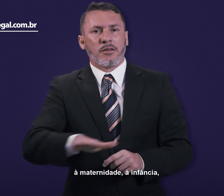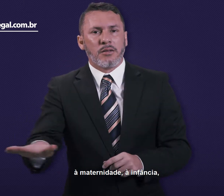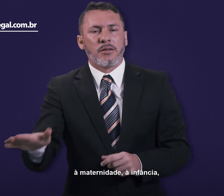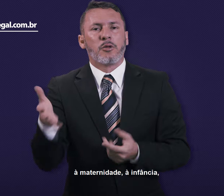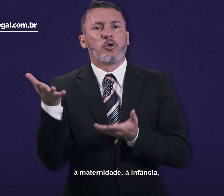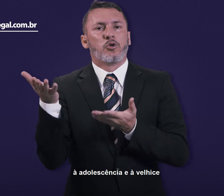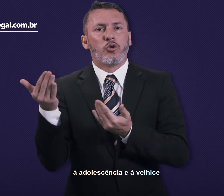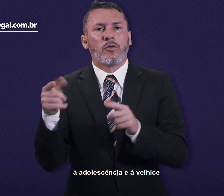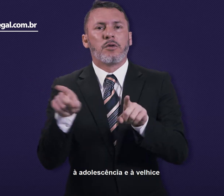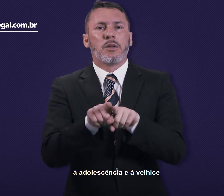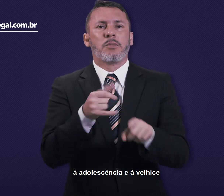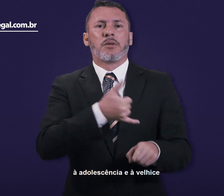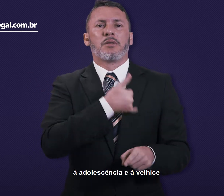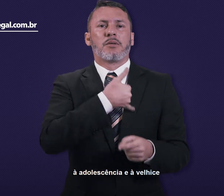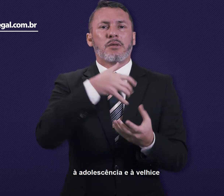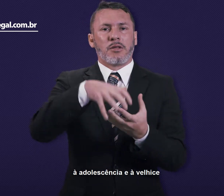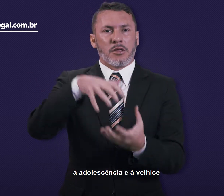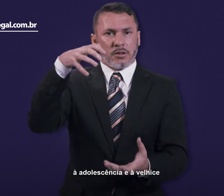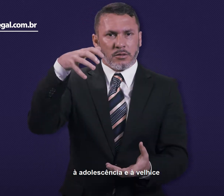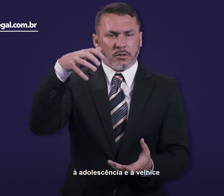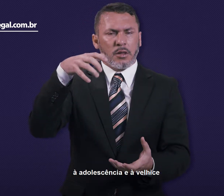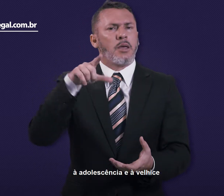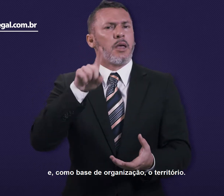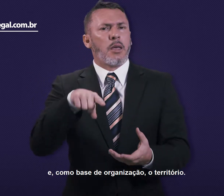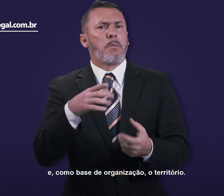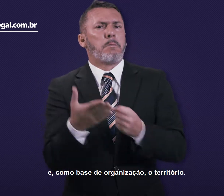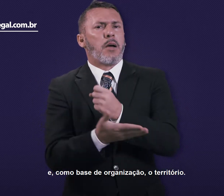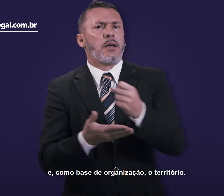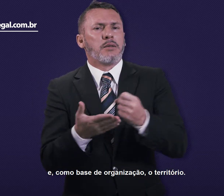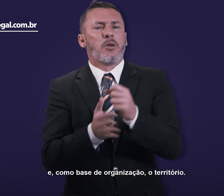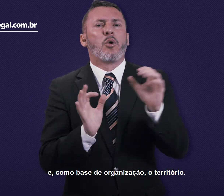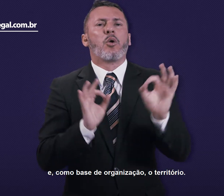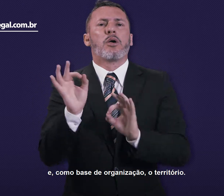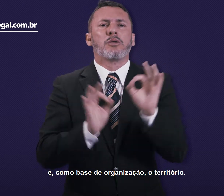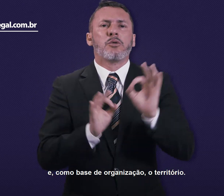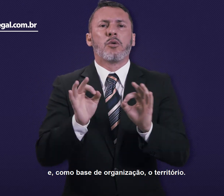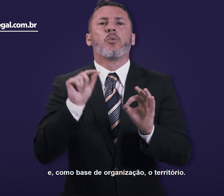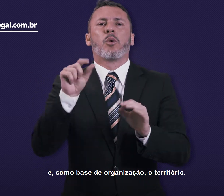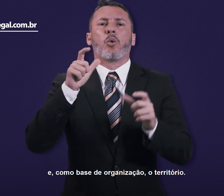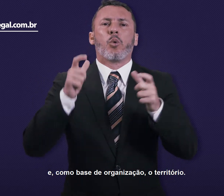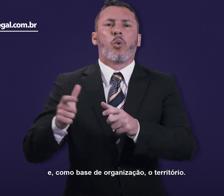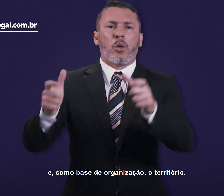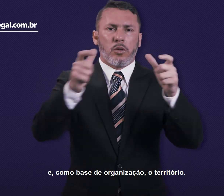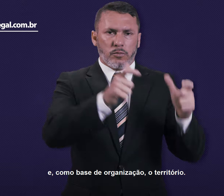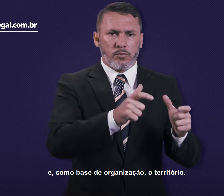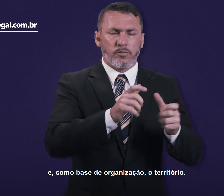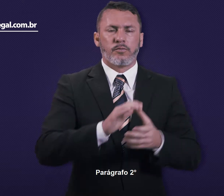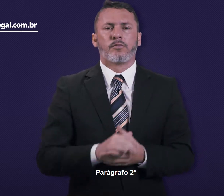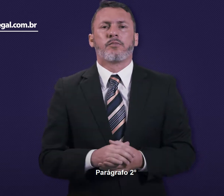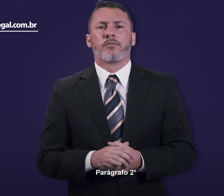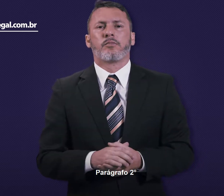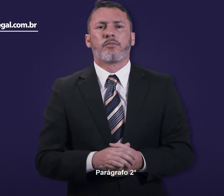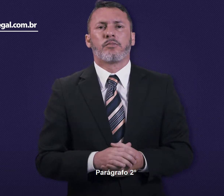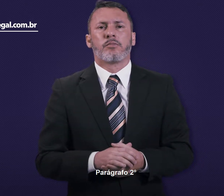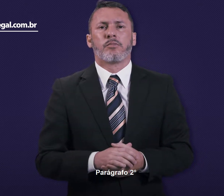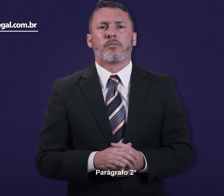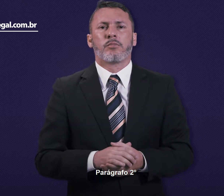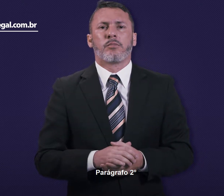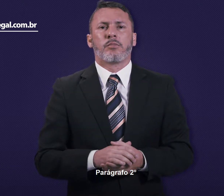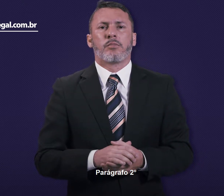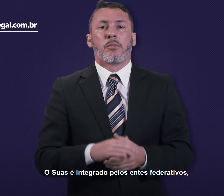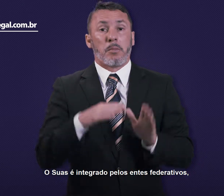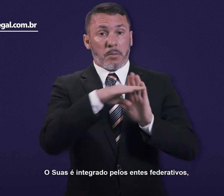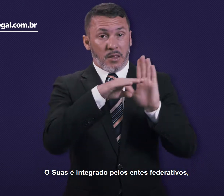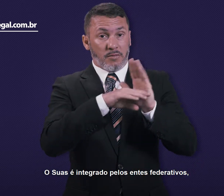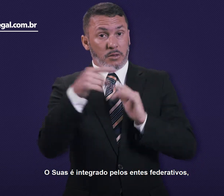à infância, à adolescência e à velhice e, como base de organização, o território. Parágrafo